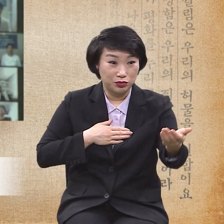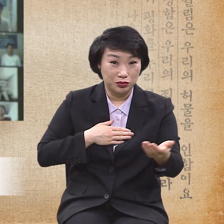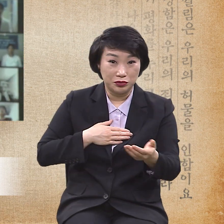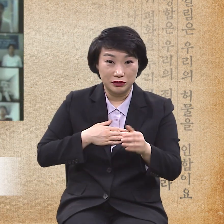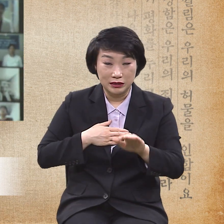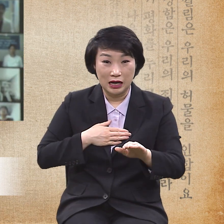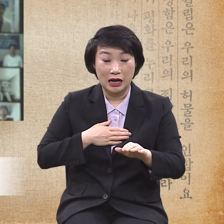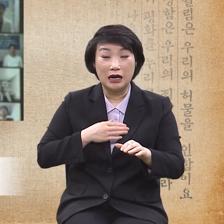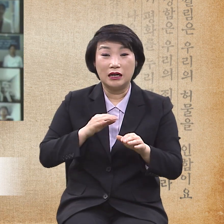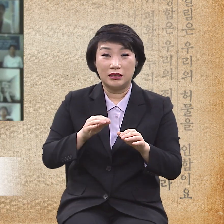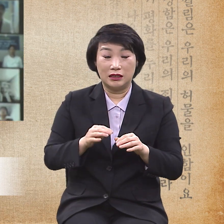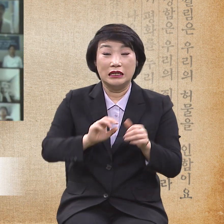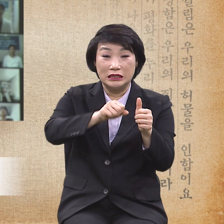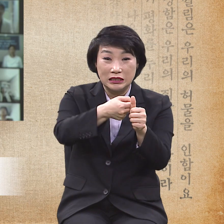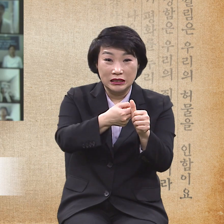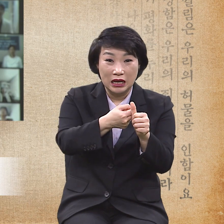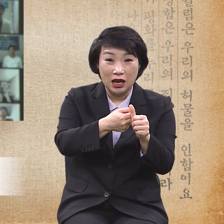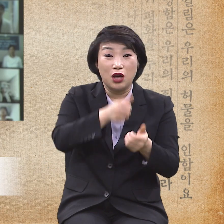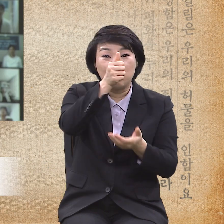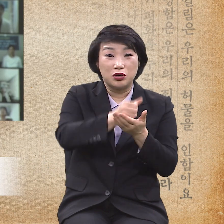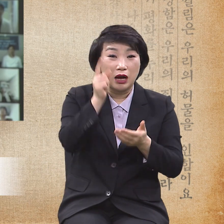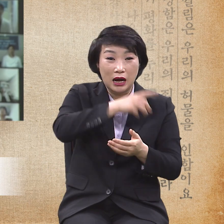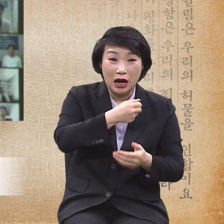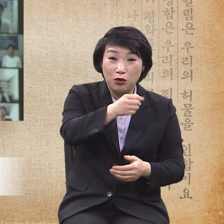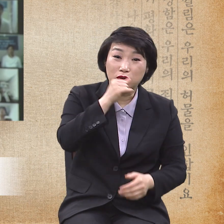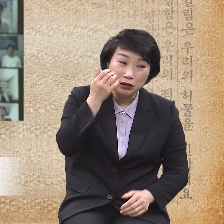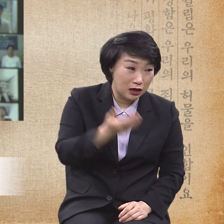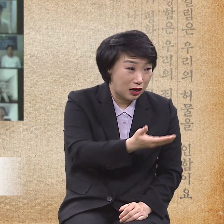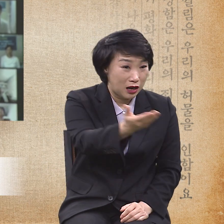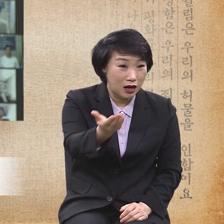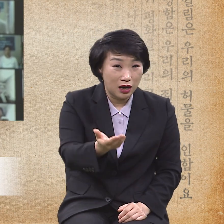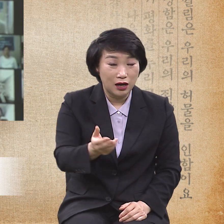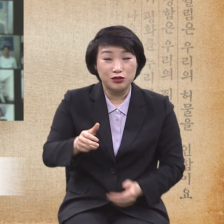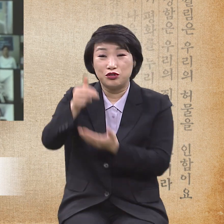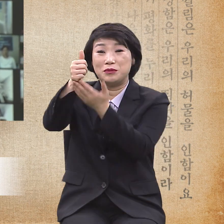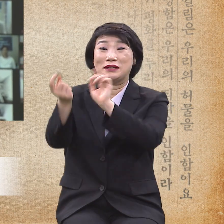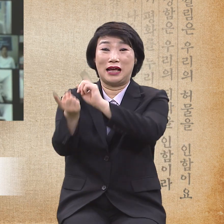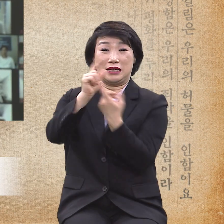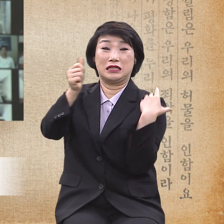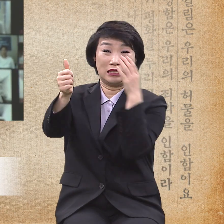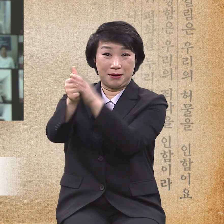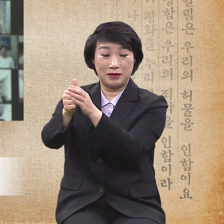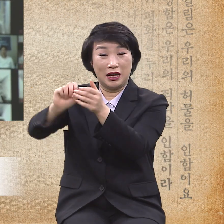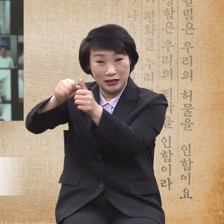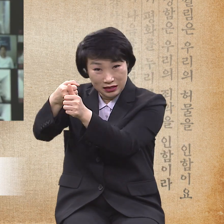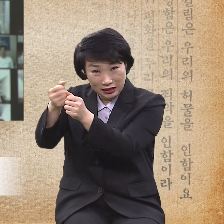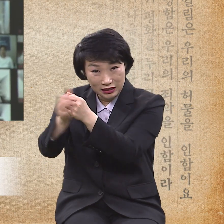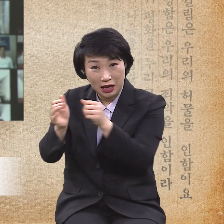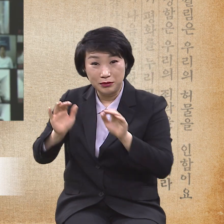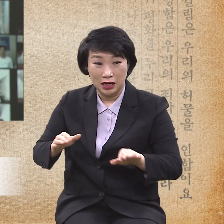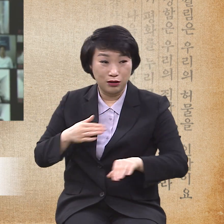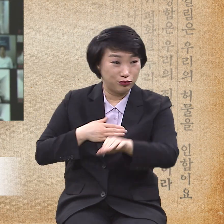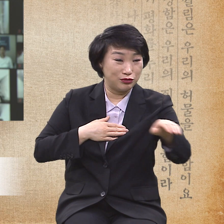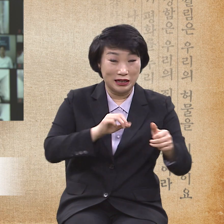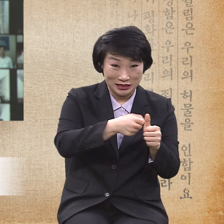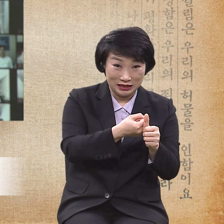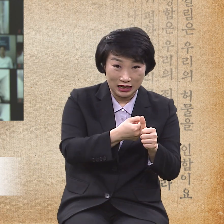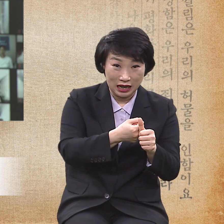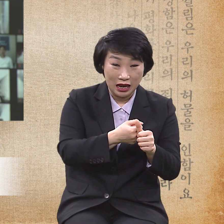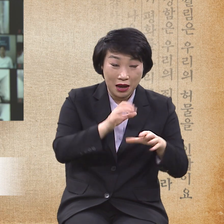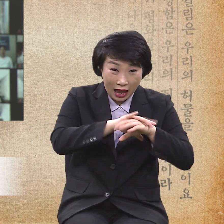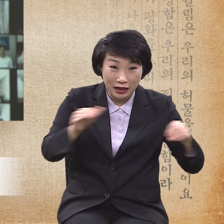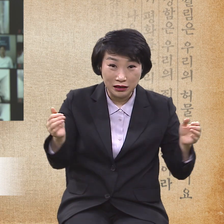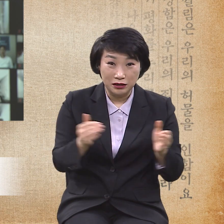여러분에게 징계받을 만한 죄악이 있는가. 그가 징계를 받음으로 우리 징계받을